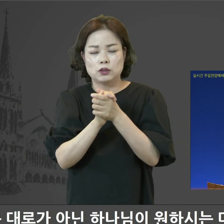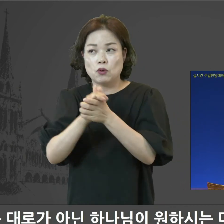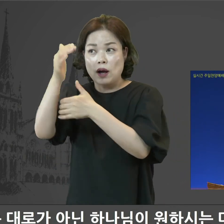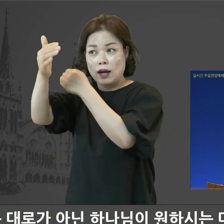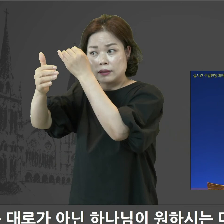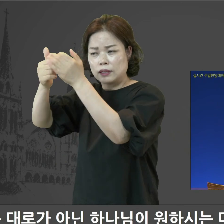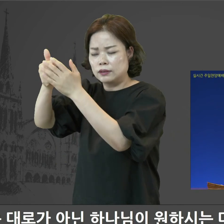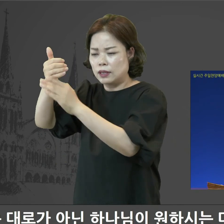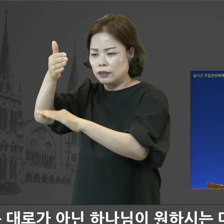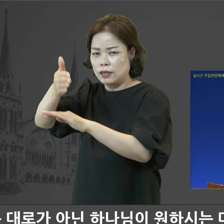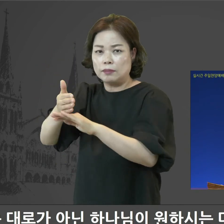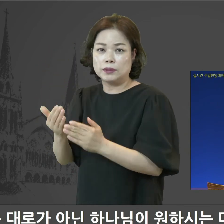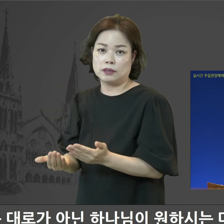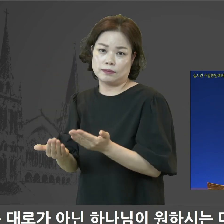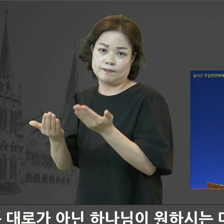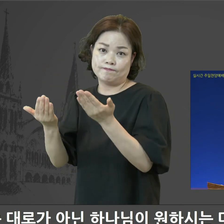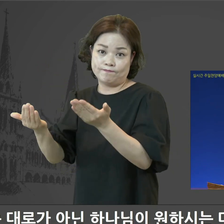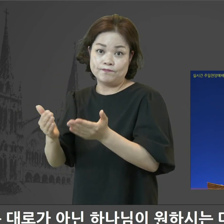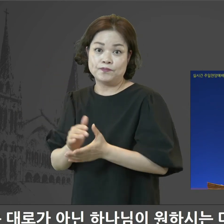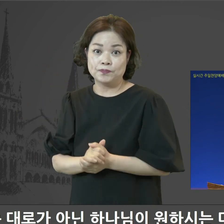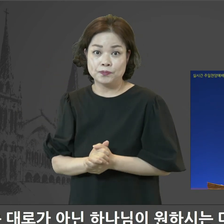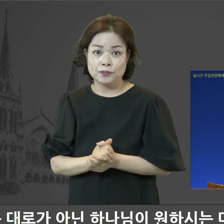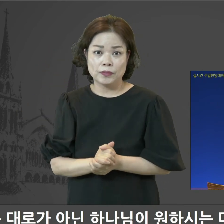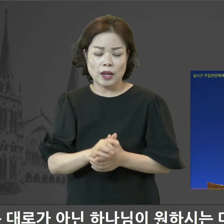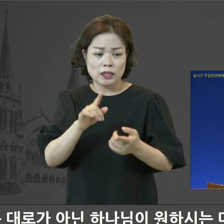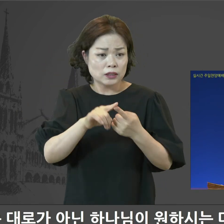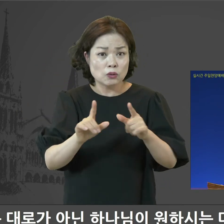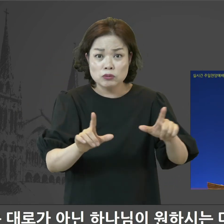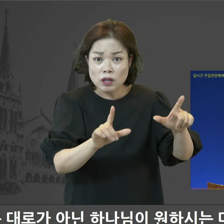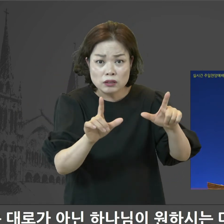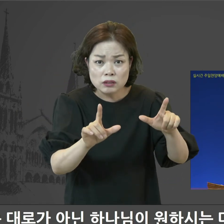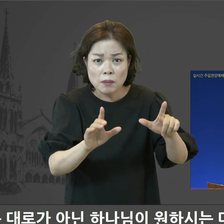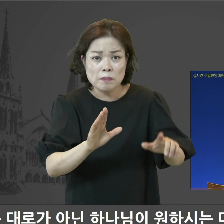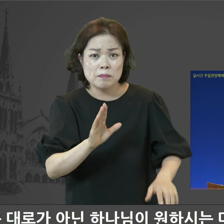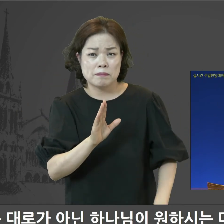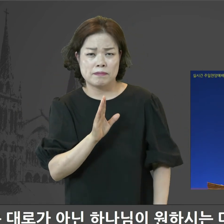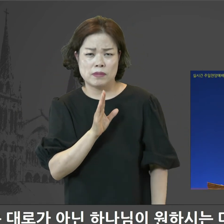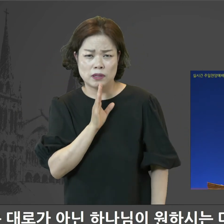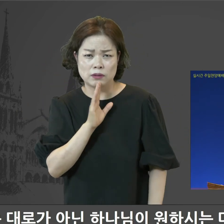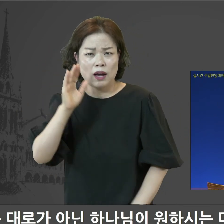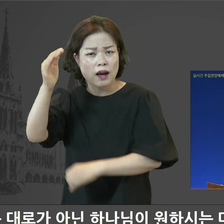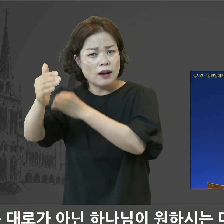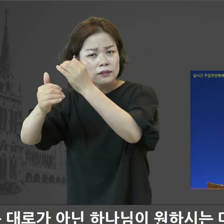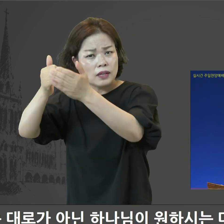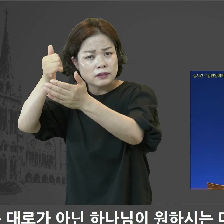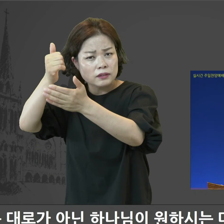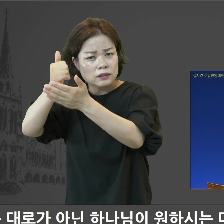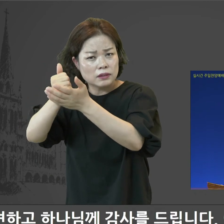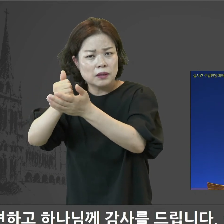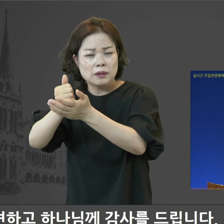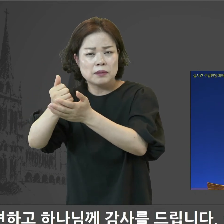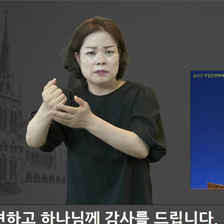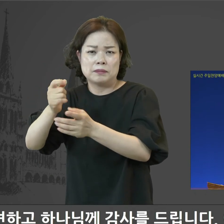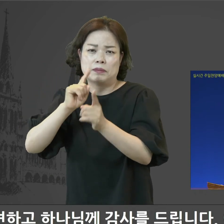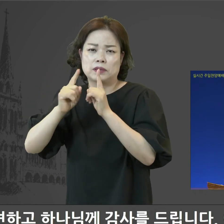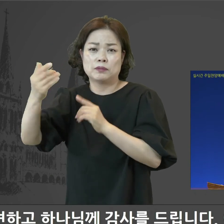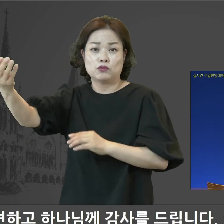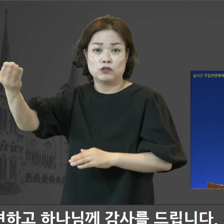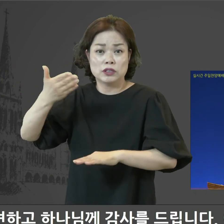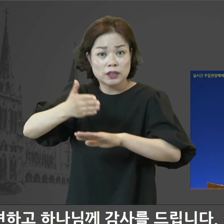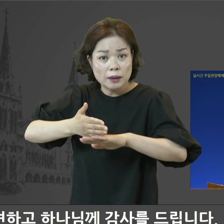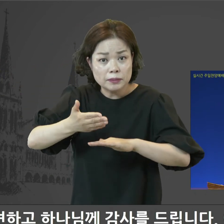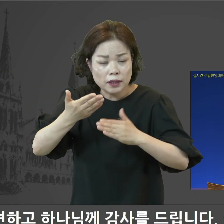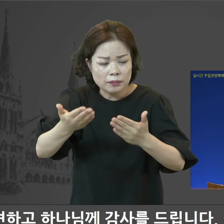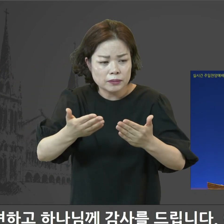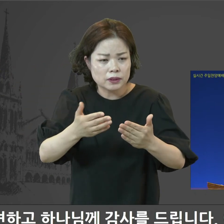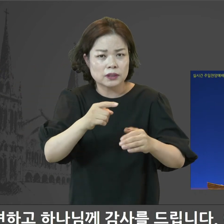하나님께 감사를 드립니다. 이대로 사는 것이 옳다라고 하나님께서 말씀하여 주시니 감사합니다.